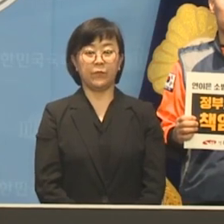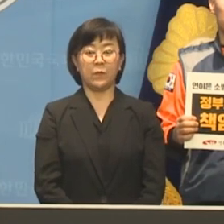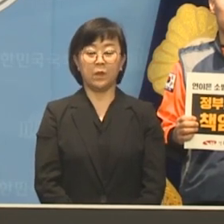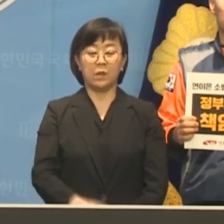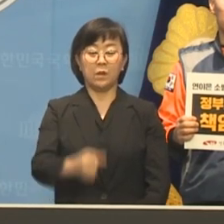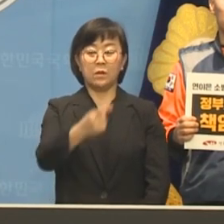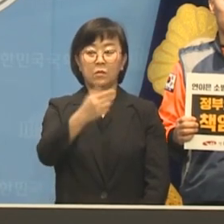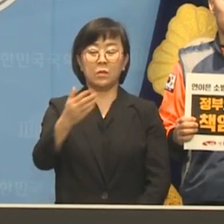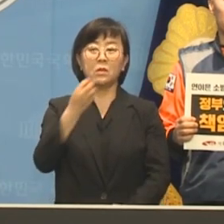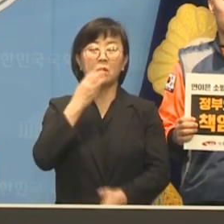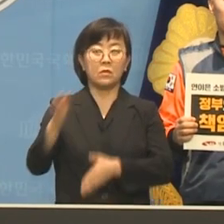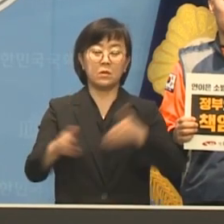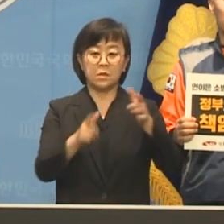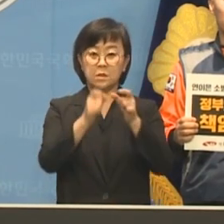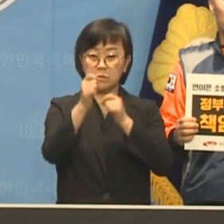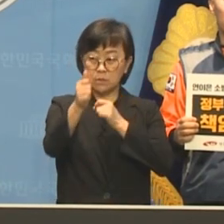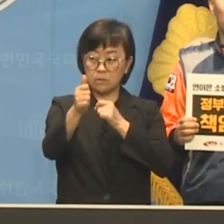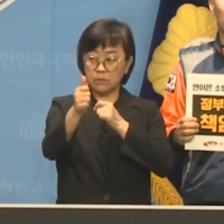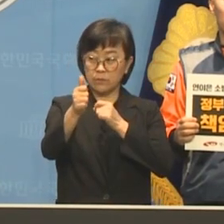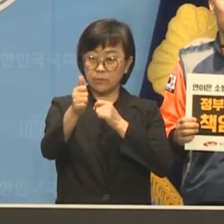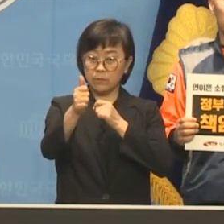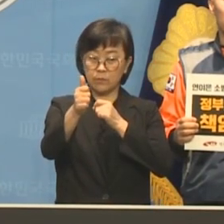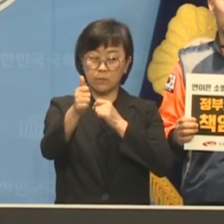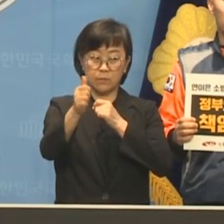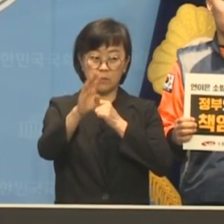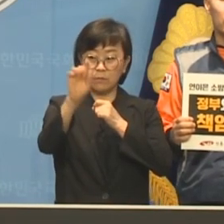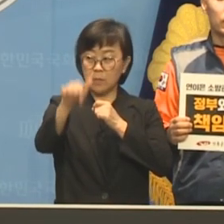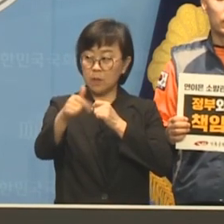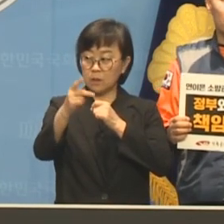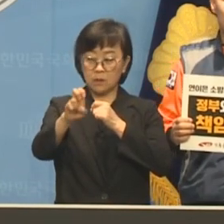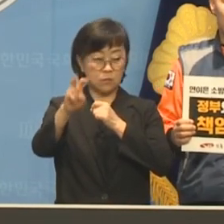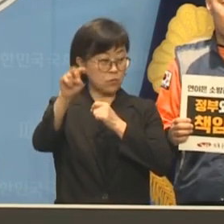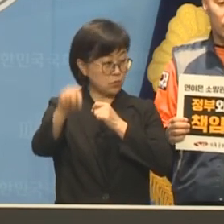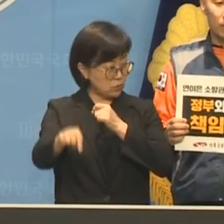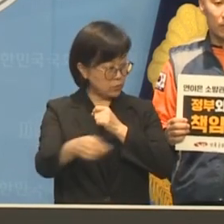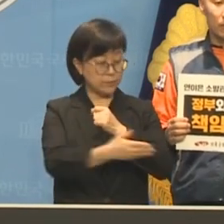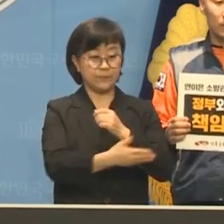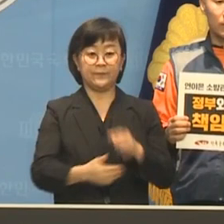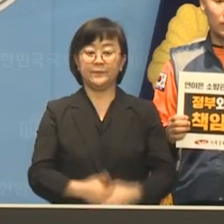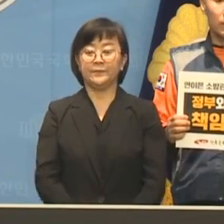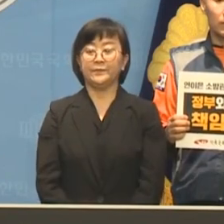소방본부 경기소방지부장 박남수,